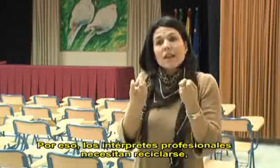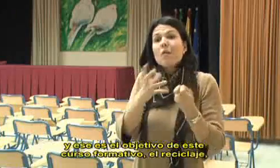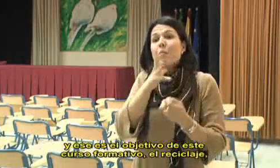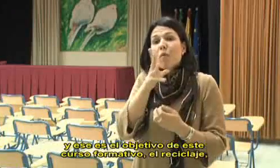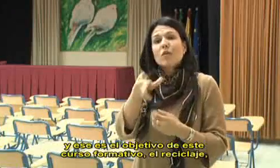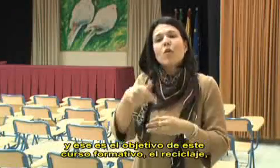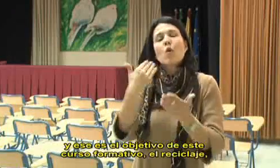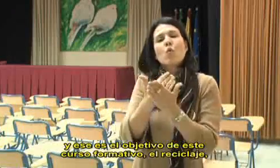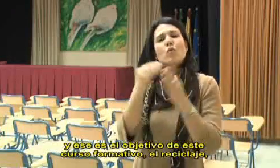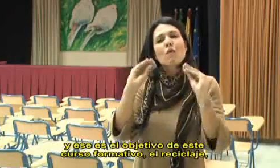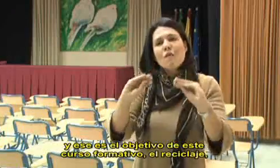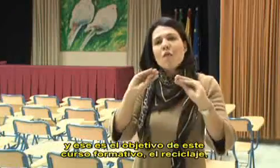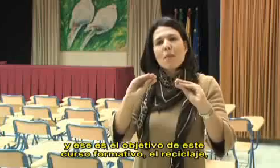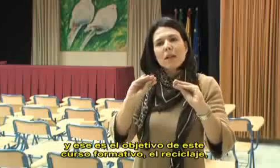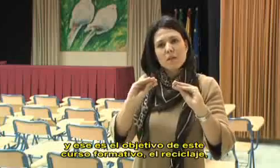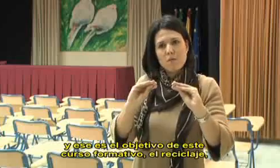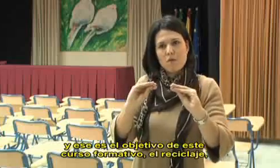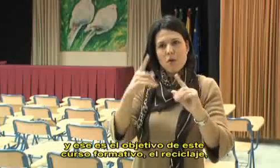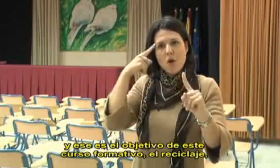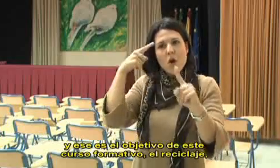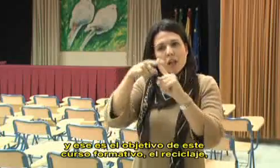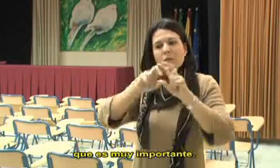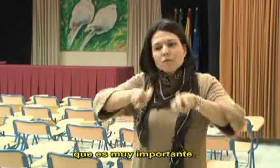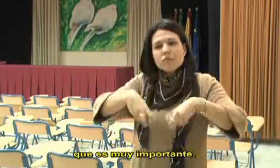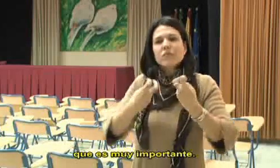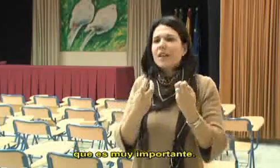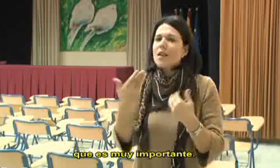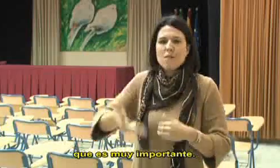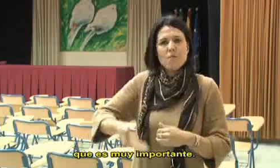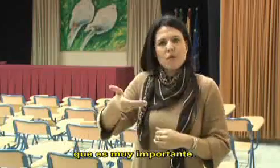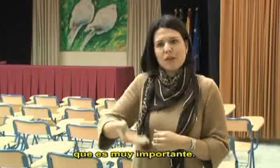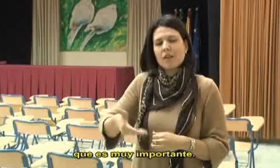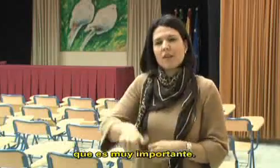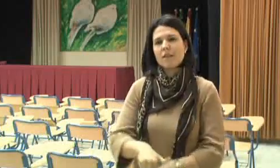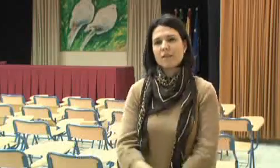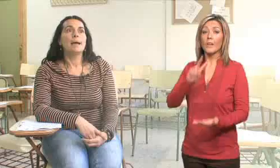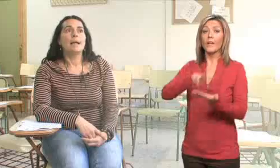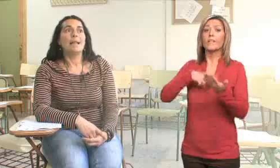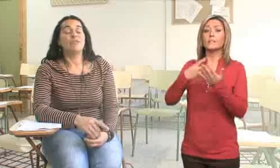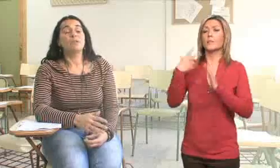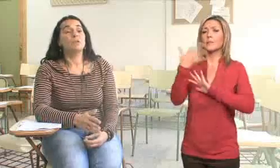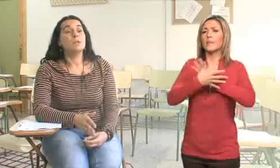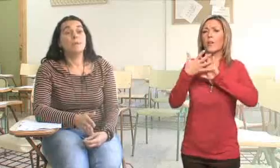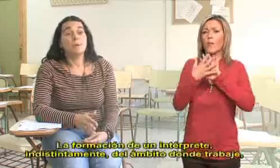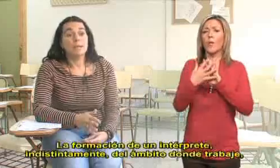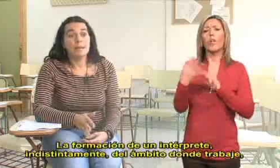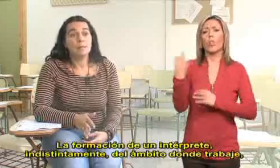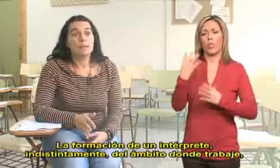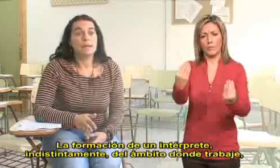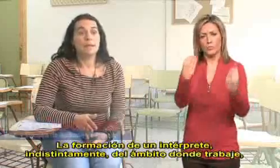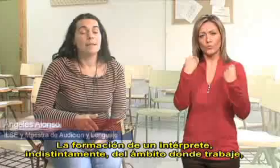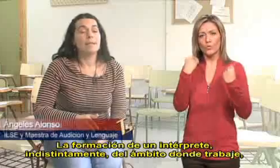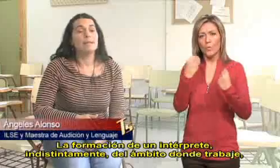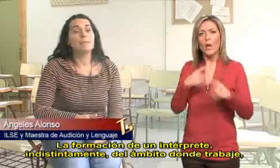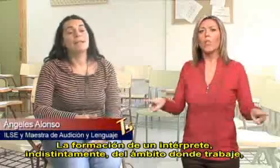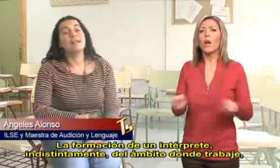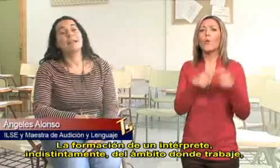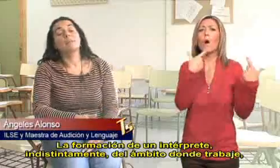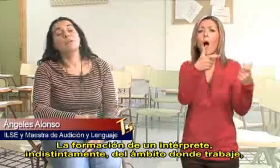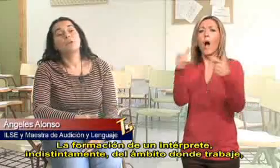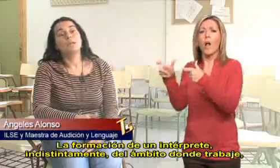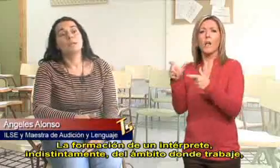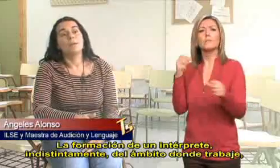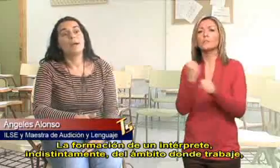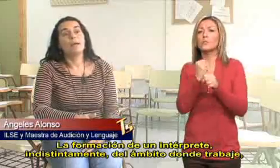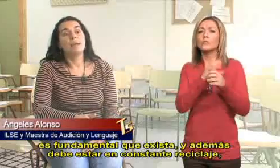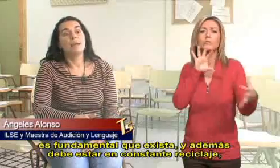y ese es el objetivo de este curso formativo, el reciclaje, que es muy importante. La formación de un intérprete, indistintamente